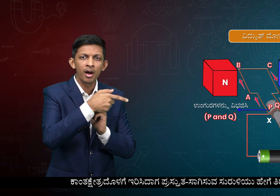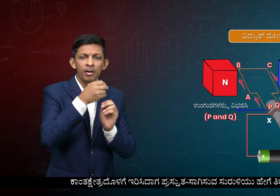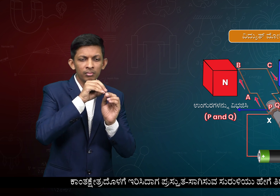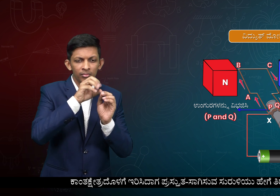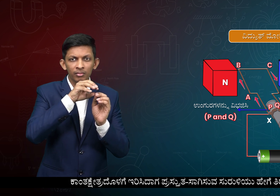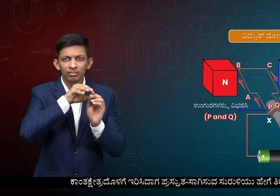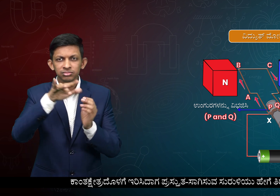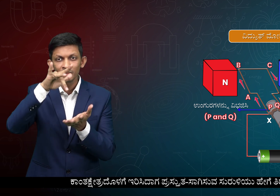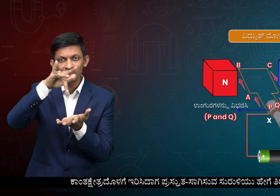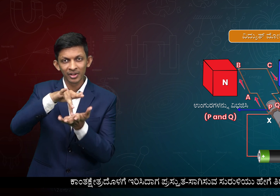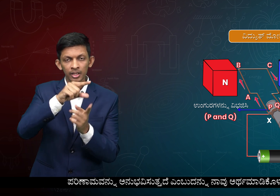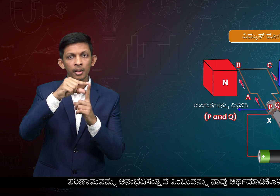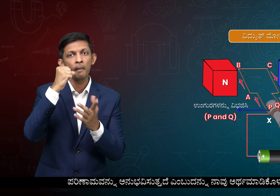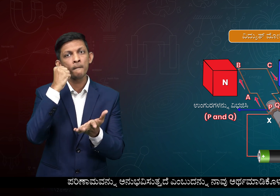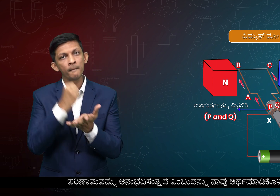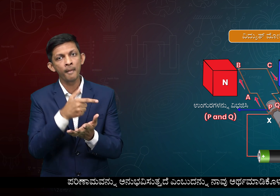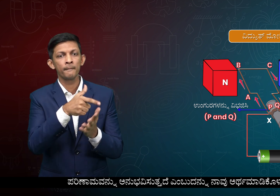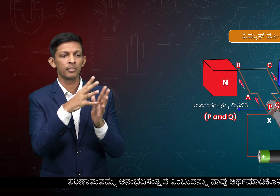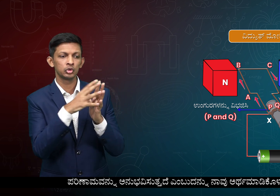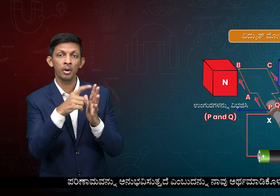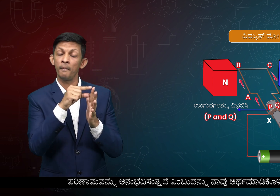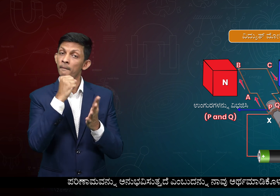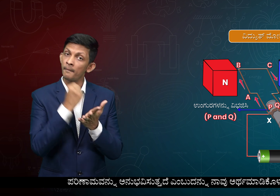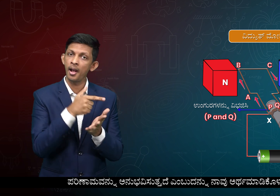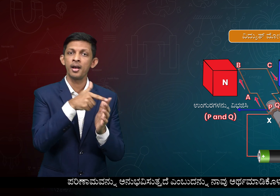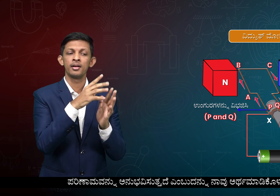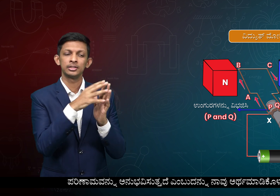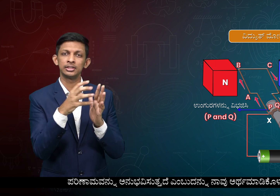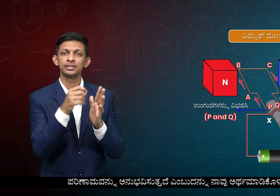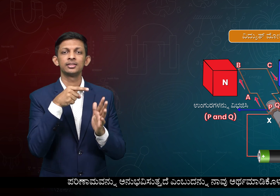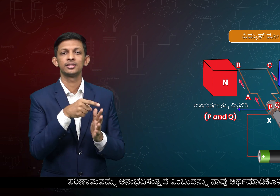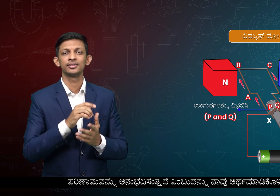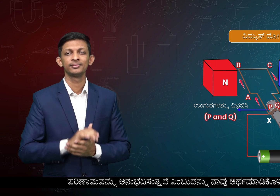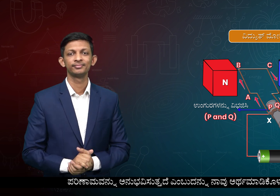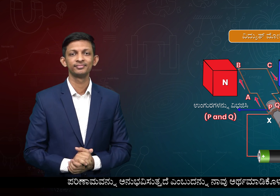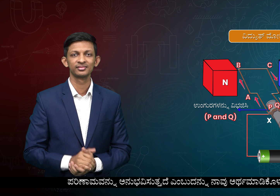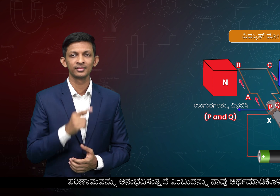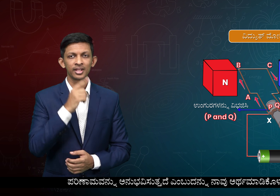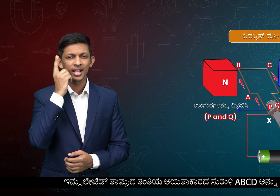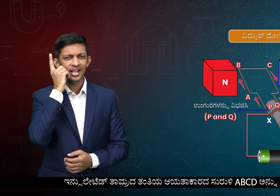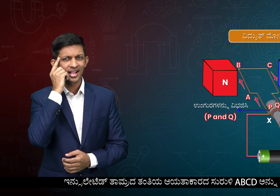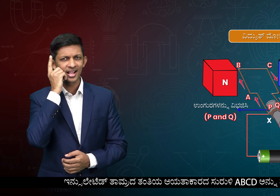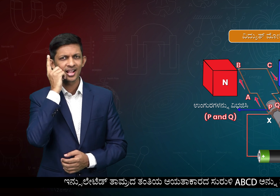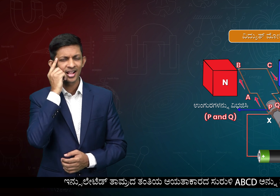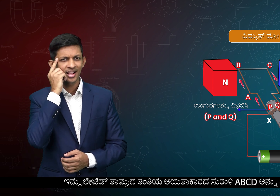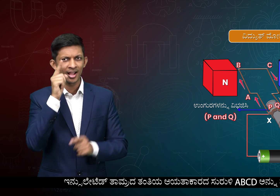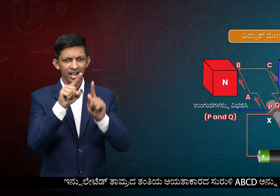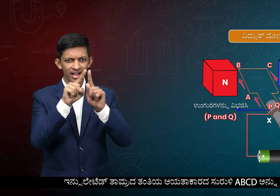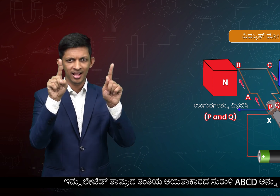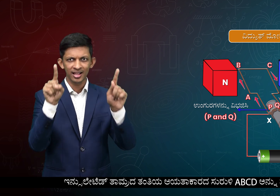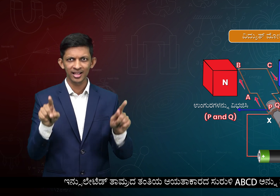ಪ್ರಸ್ತುತ ಹೇಗೆ ತಿರುಗುವ ಪರಿಣಾಮವನ್ನು ಅನುಭವಿಸುತ್ತದೆ ಎಂಬುದನ್ನು ನಾವು ಅರ್ಥಮಾಡಿಕೊಳ್ಳಬೇಕು.